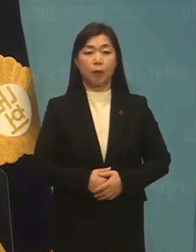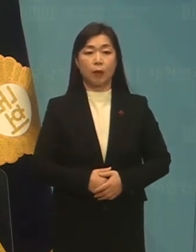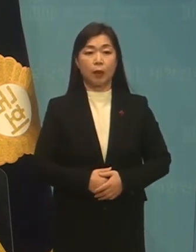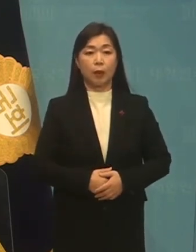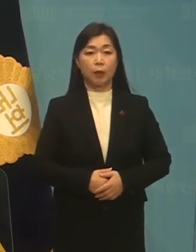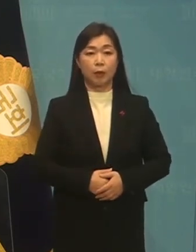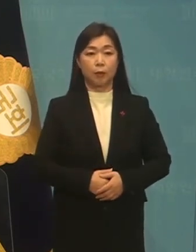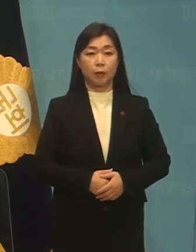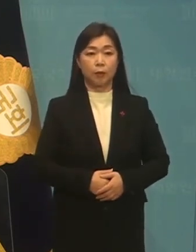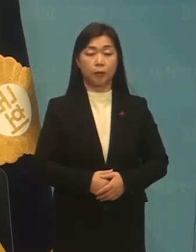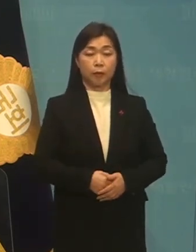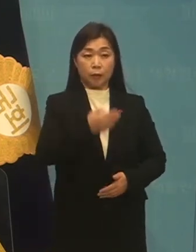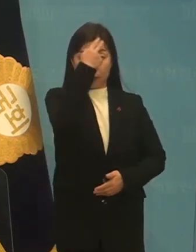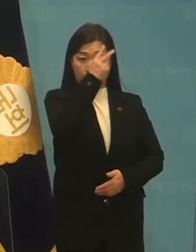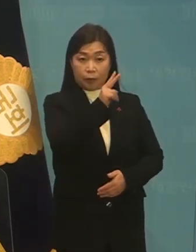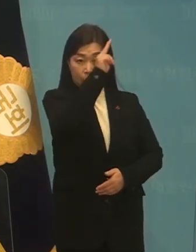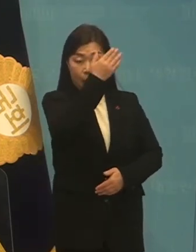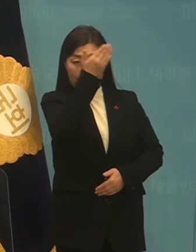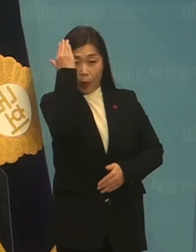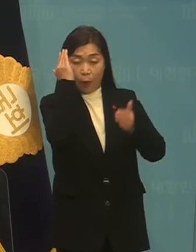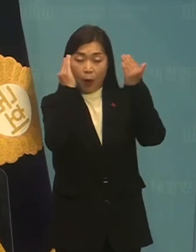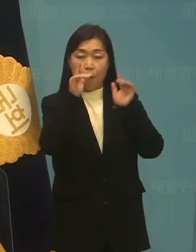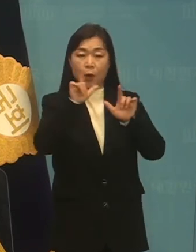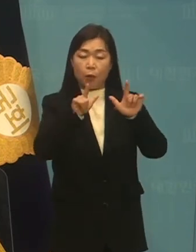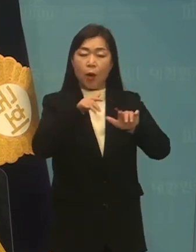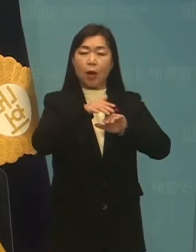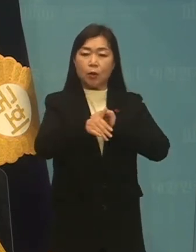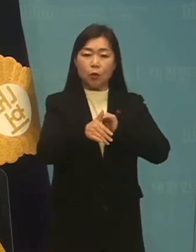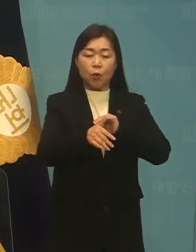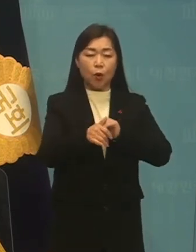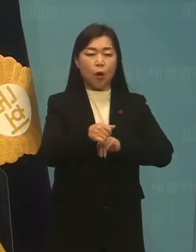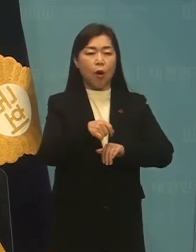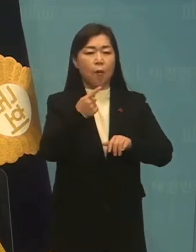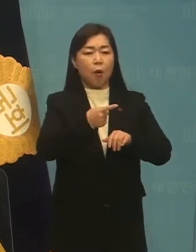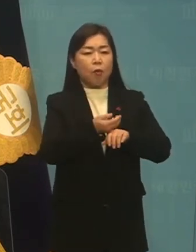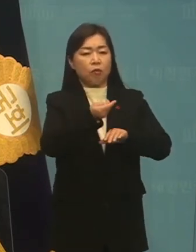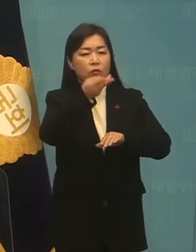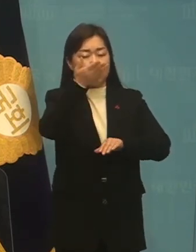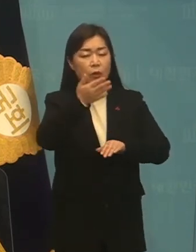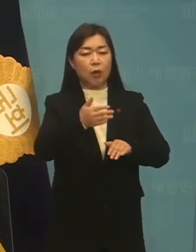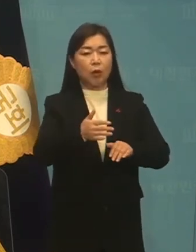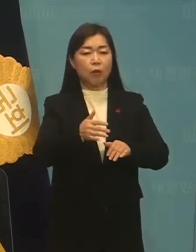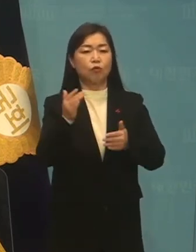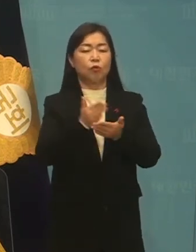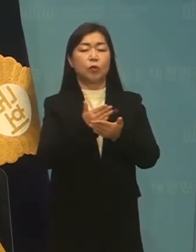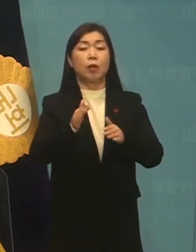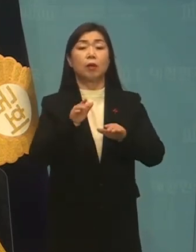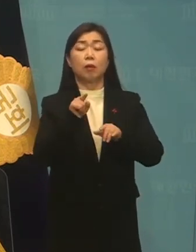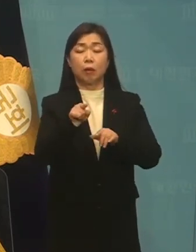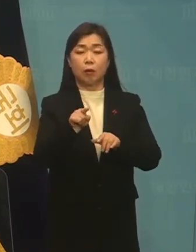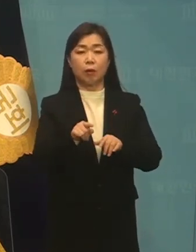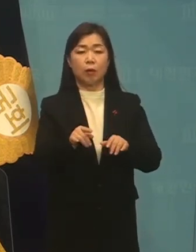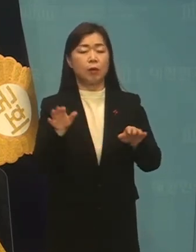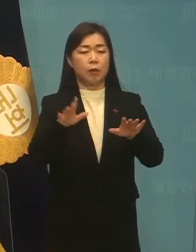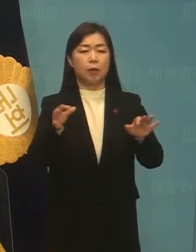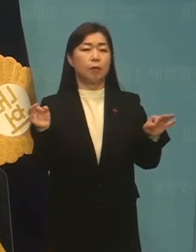가르마 여부로 계급을 구분하는 낡은 문화는 이제 역사의 귀환길로 사라져야